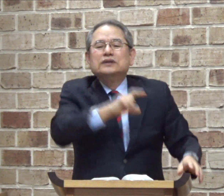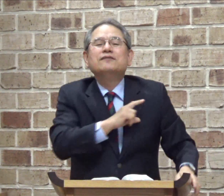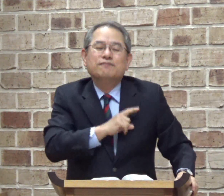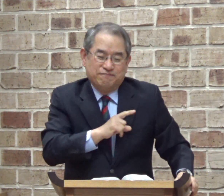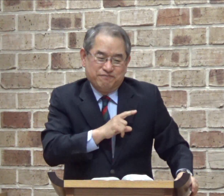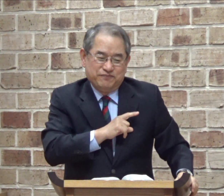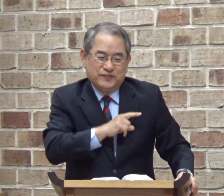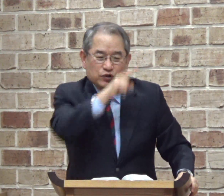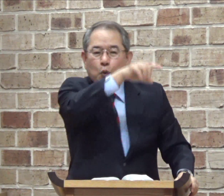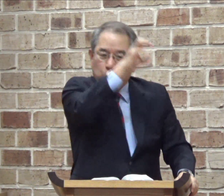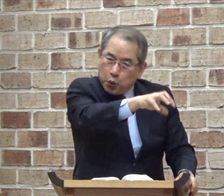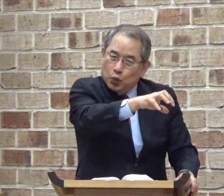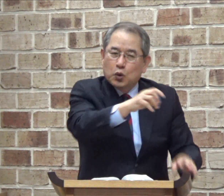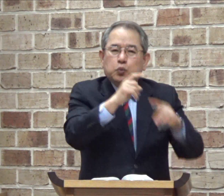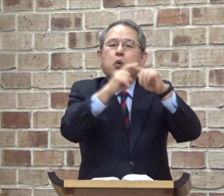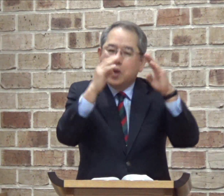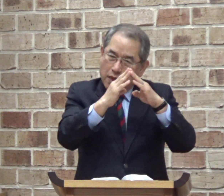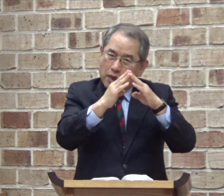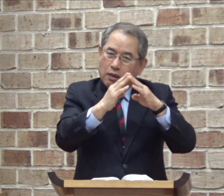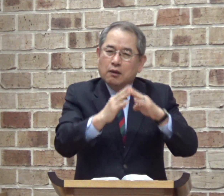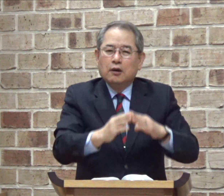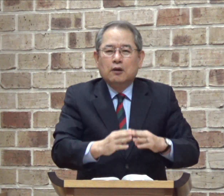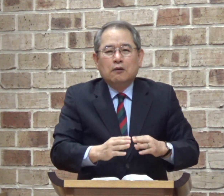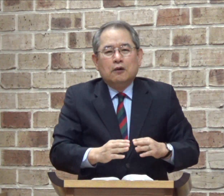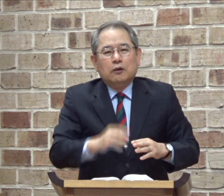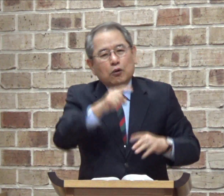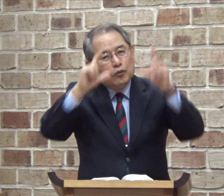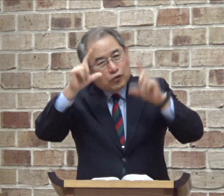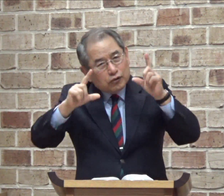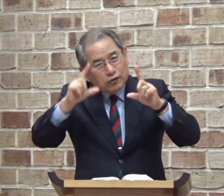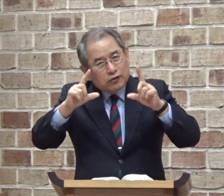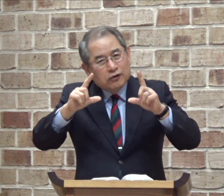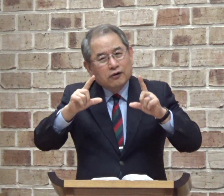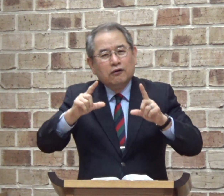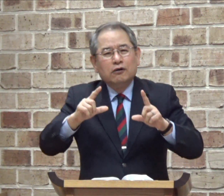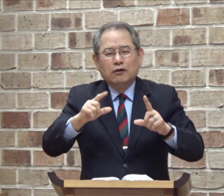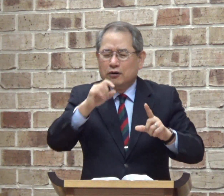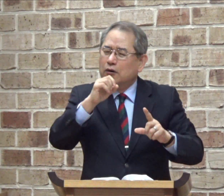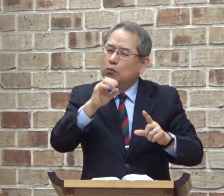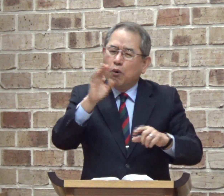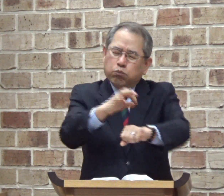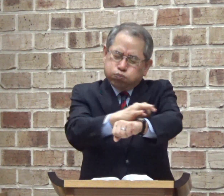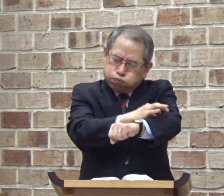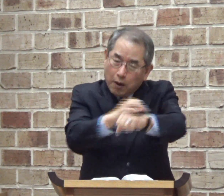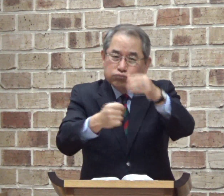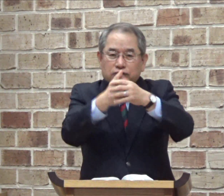그곳에서 그 교회의 모습을 보면서 어떠한 특별한 비결이 있었을까?